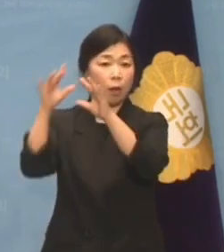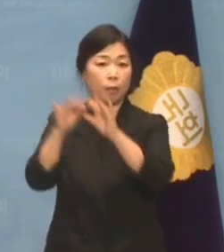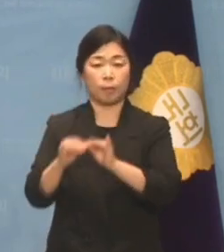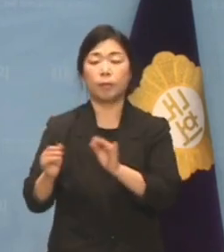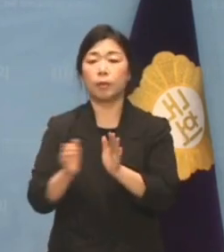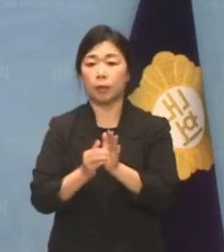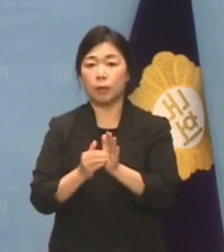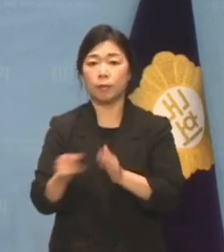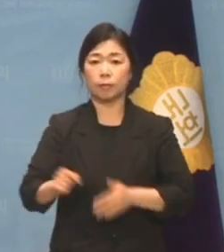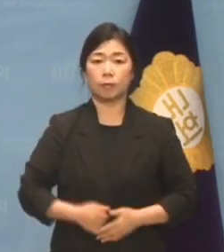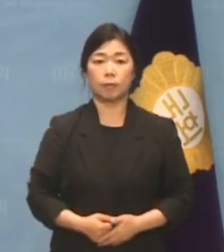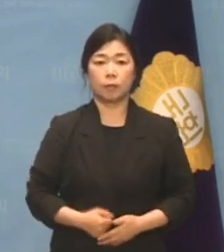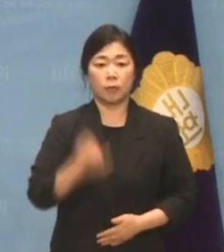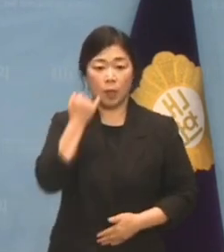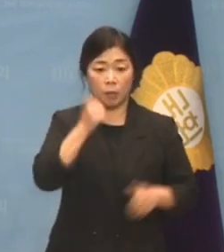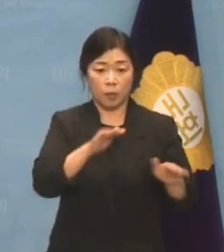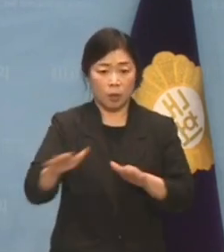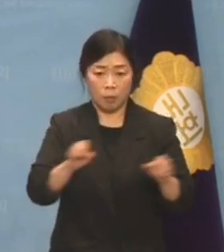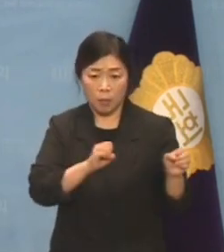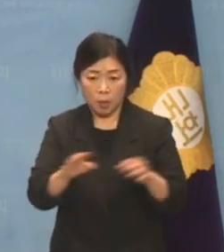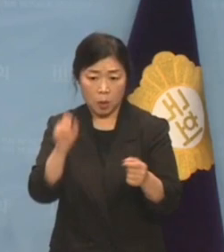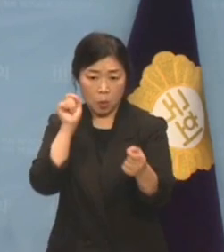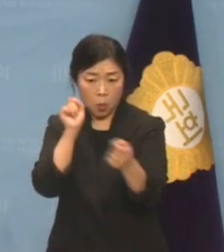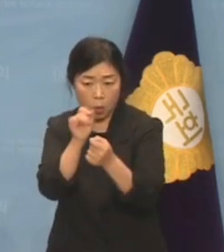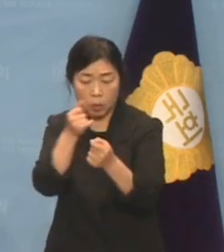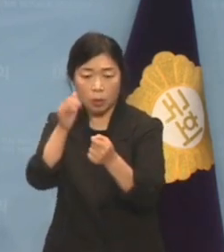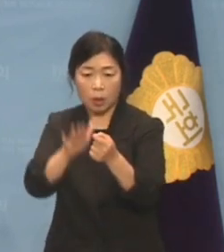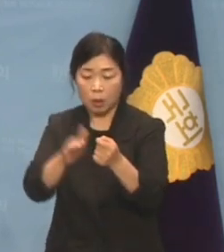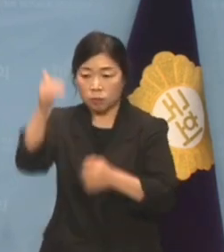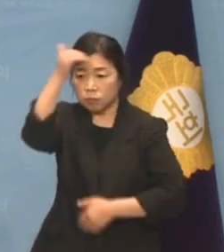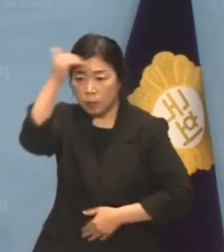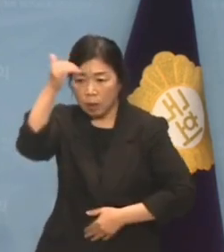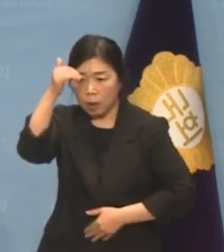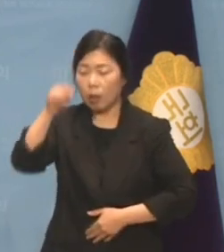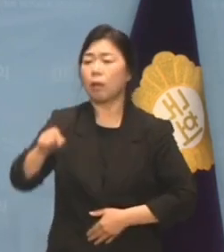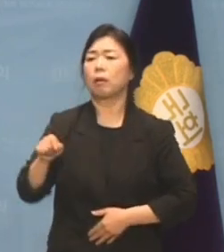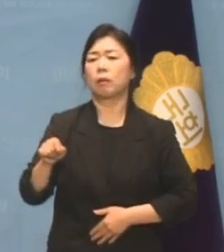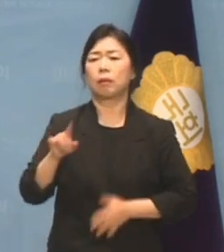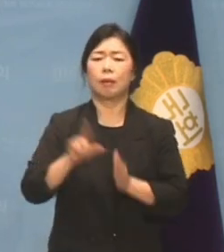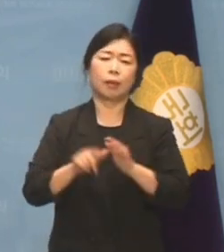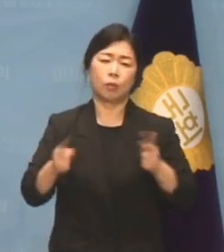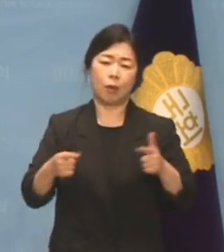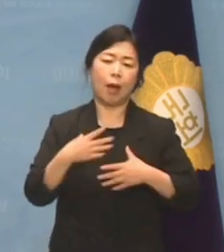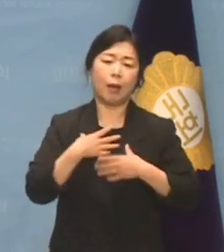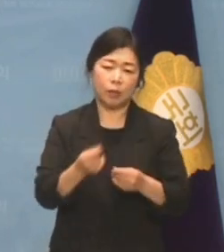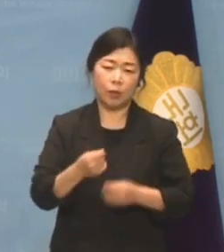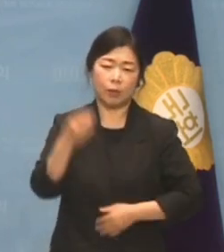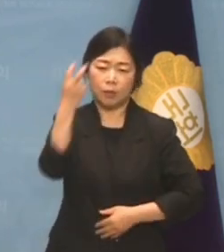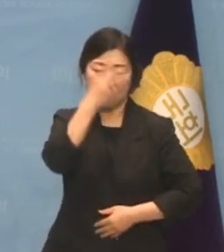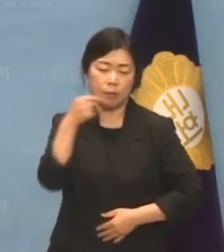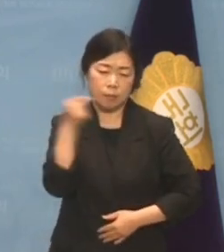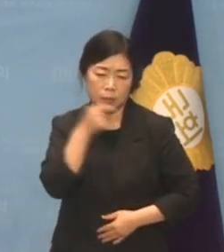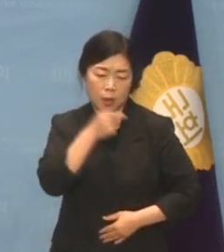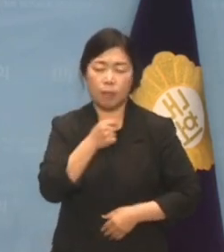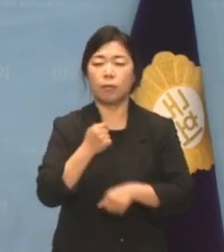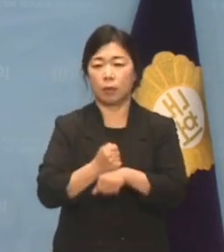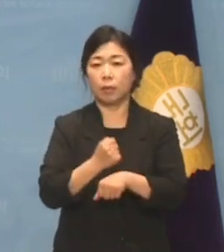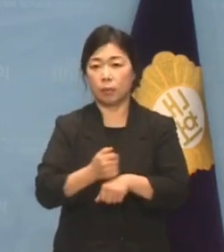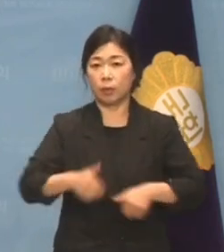원전 오염수 방류를 목전에 둔 지금 시찰 구경을 할 때가 아니라 안전성 검증을 할